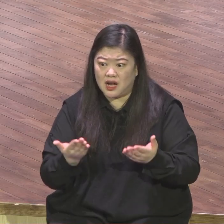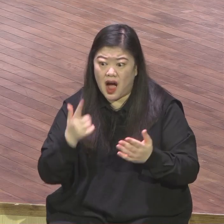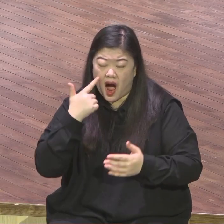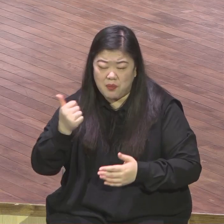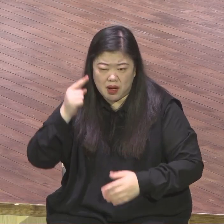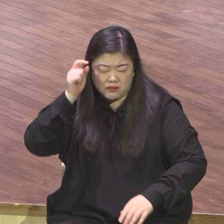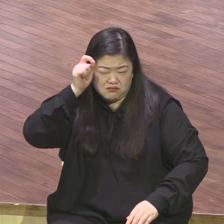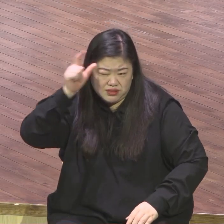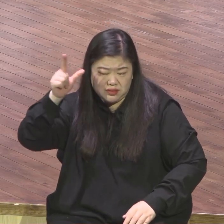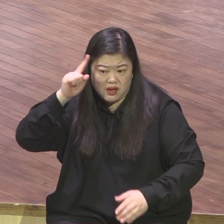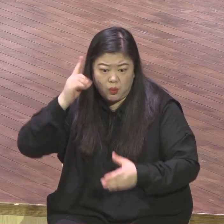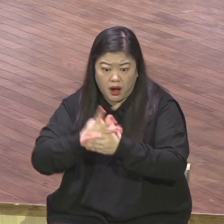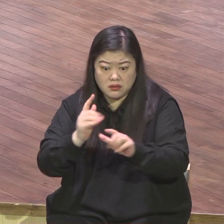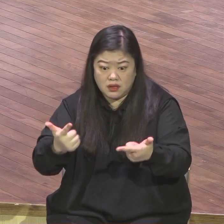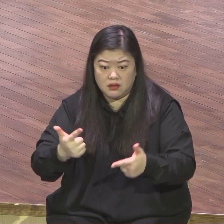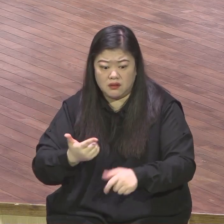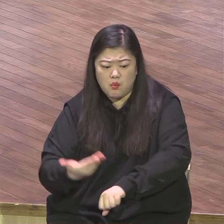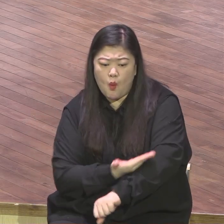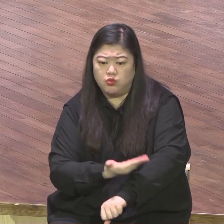십자가에 죽기까지